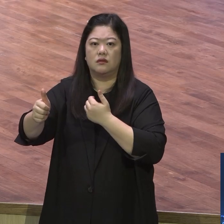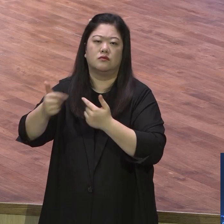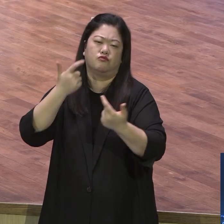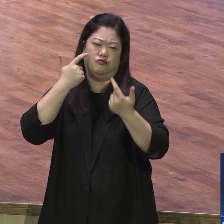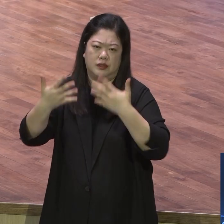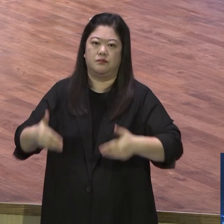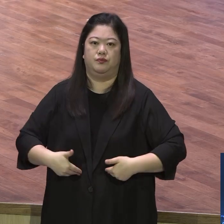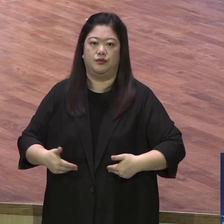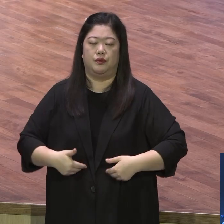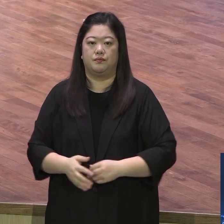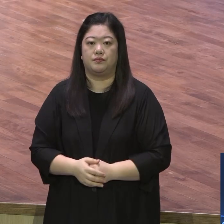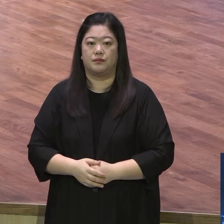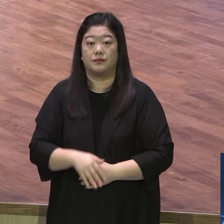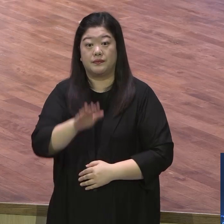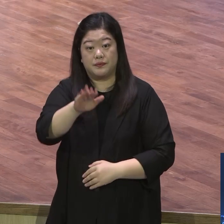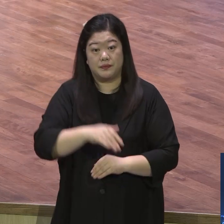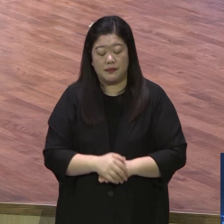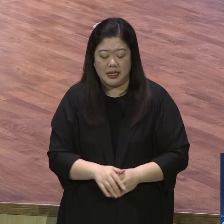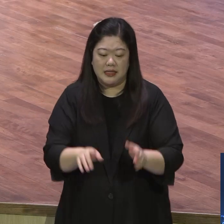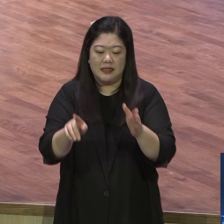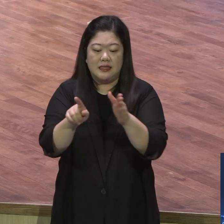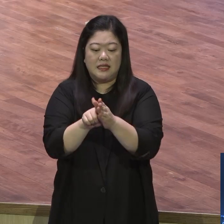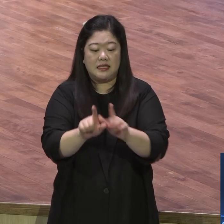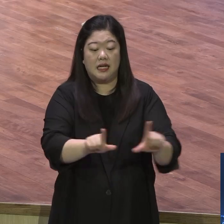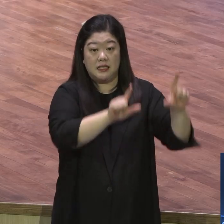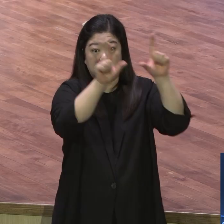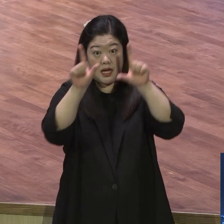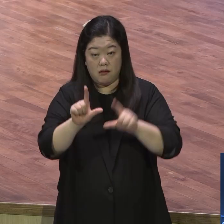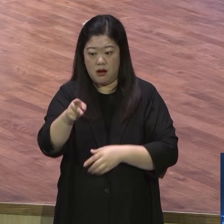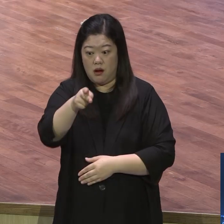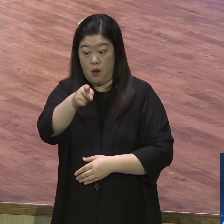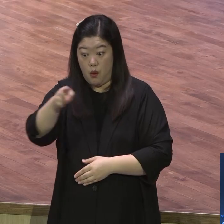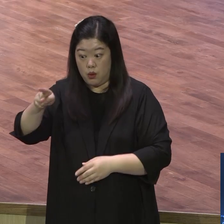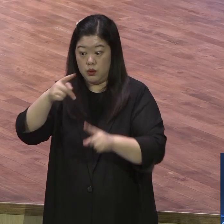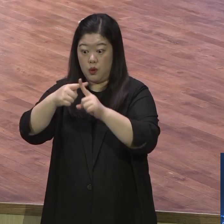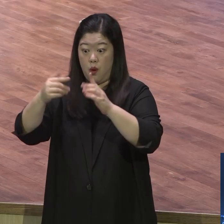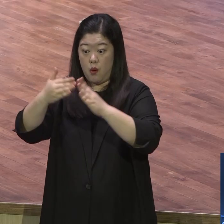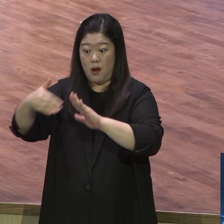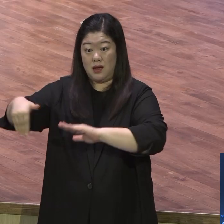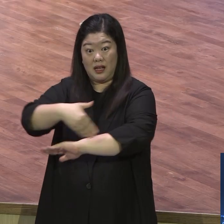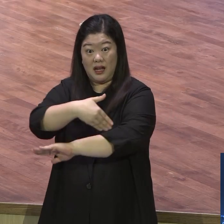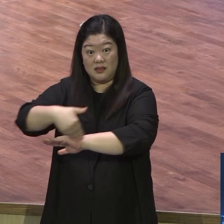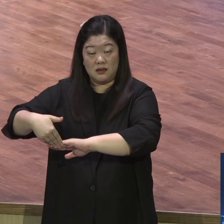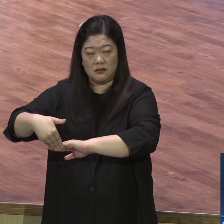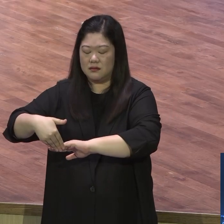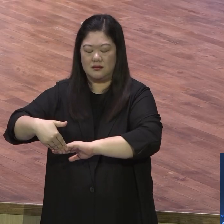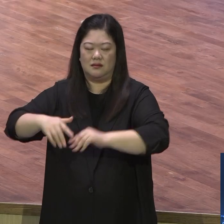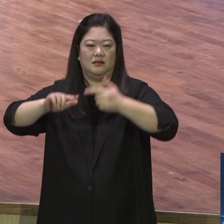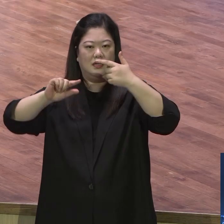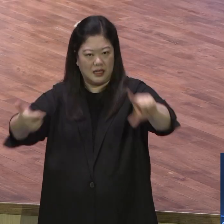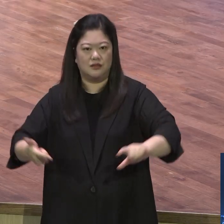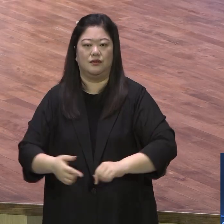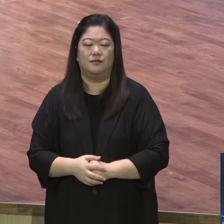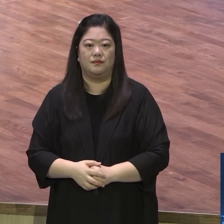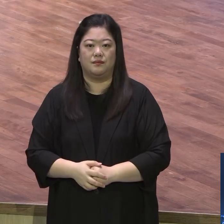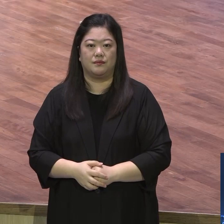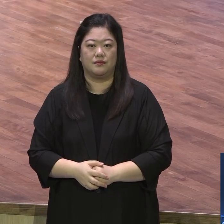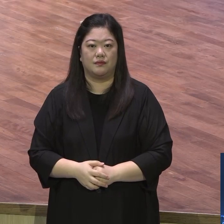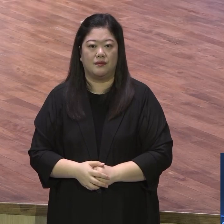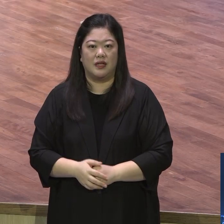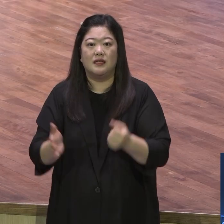아니에요 이 교회 나와서 이제 예수를 알아야 돼요 예수가 그리스도한 사실 그래서 새가족부에서는 세밀하게 구체적으로